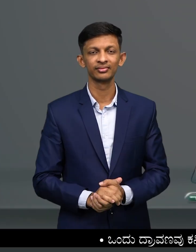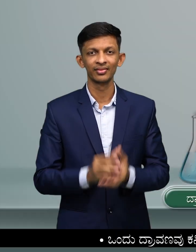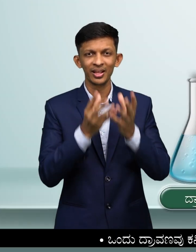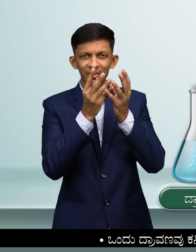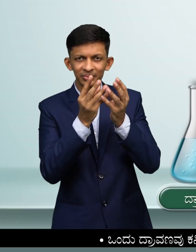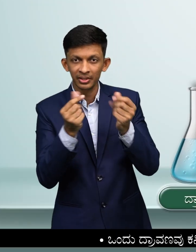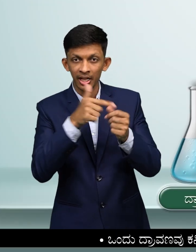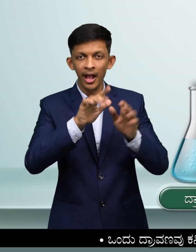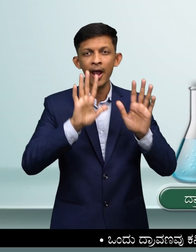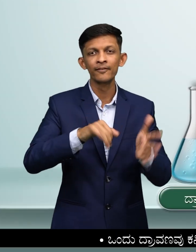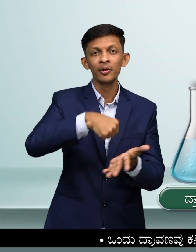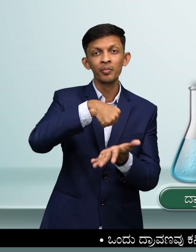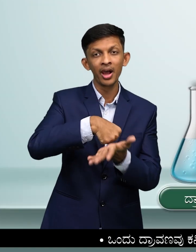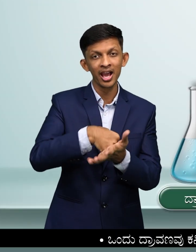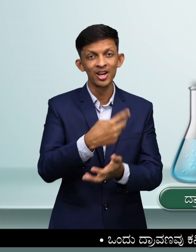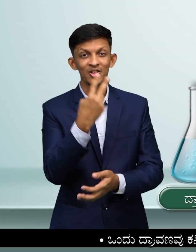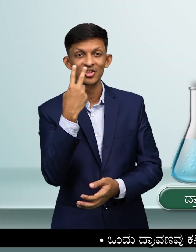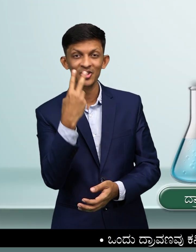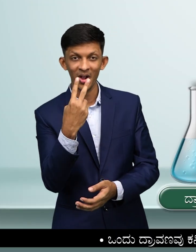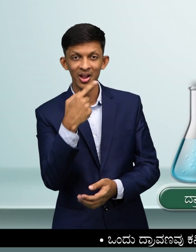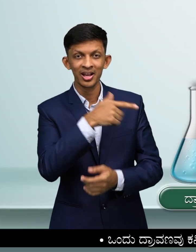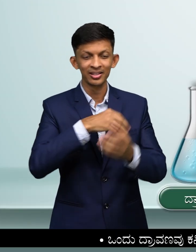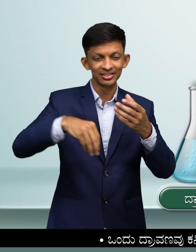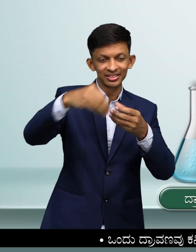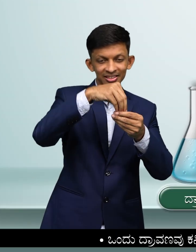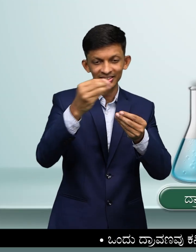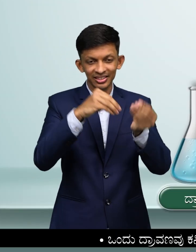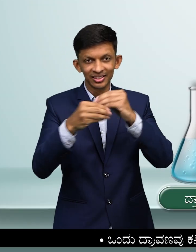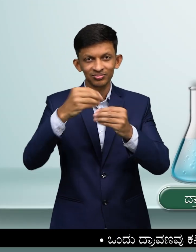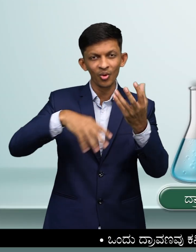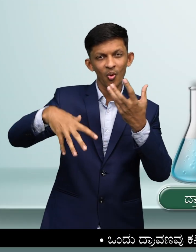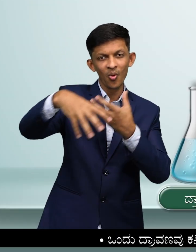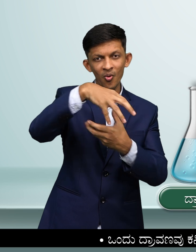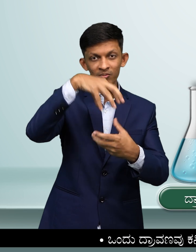ಒಂದು ದ್ರಾವಣವು ಕನಿಷ್ಠ ಎರಡು ಘಟಕಗಳನ್ನು ಹೊಂದಿರುತ್ತದೆ.